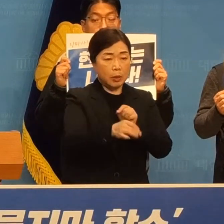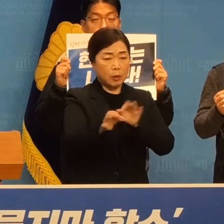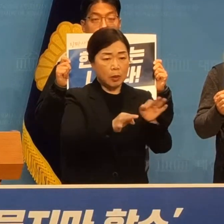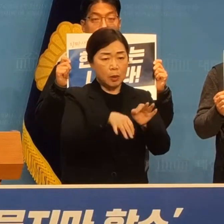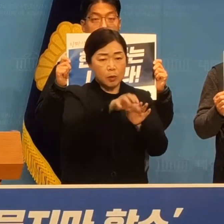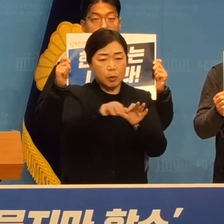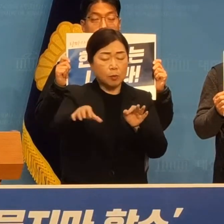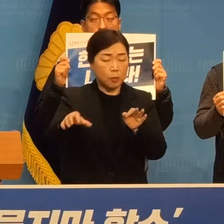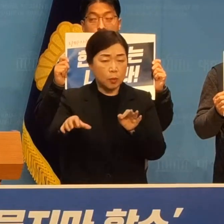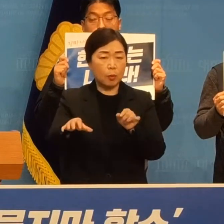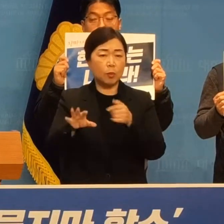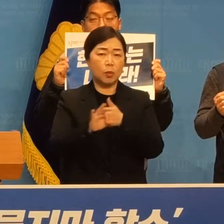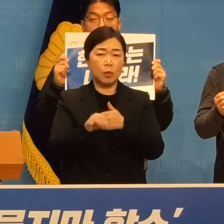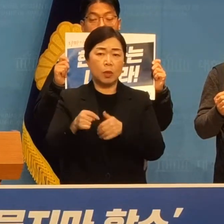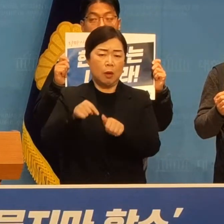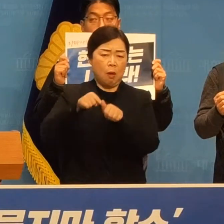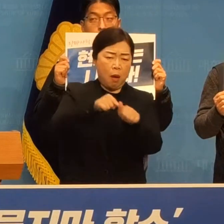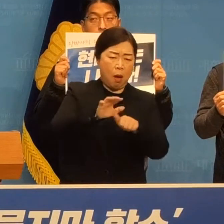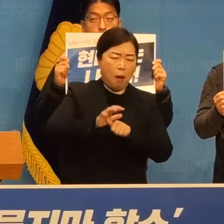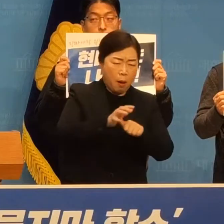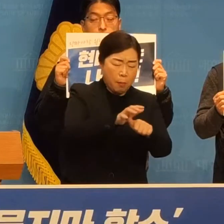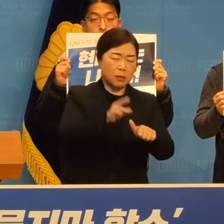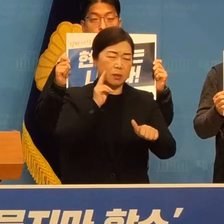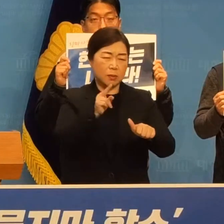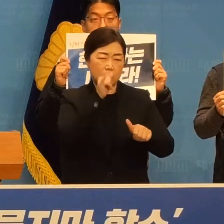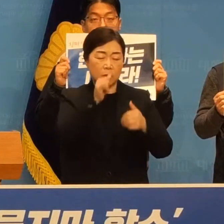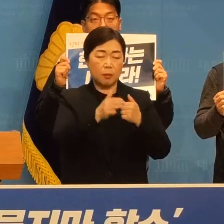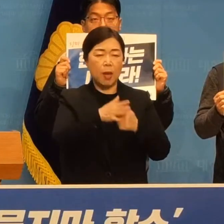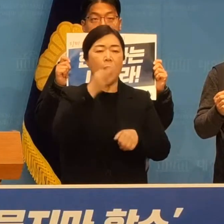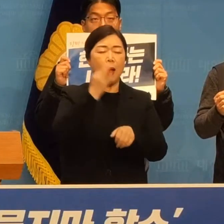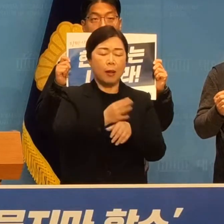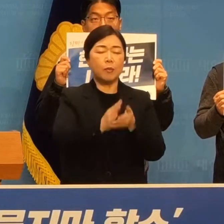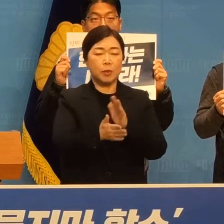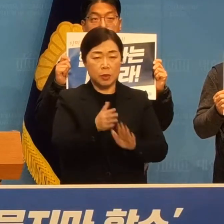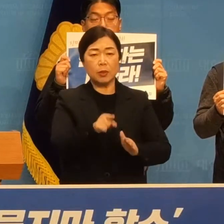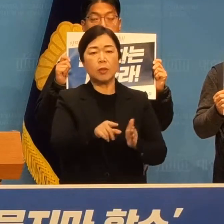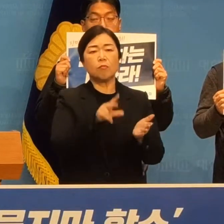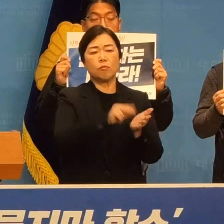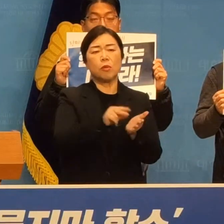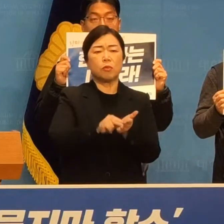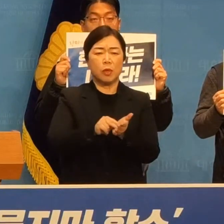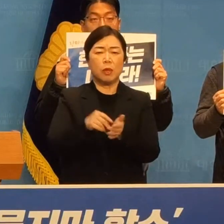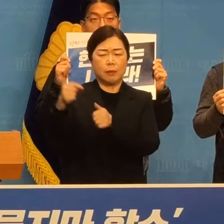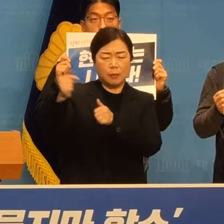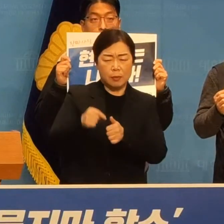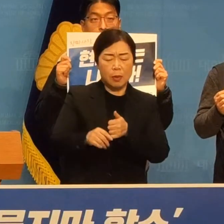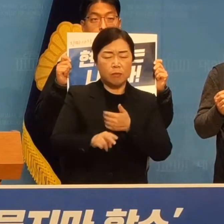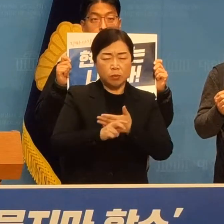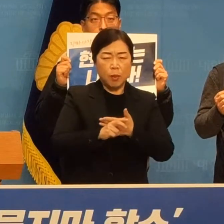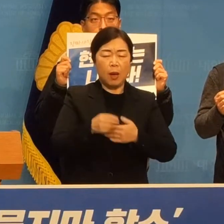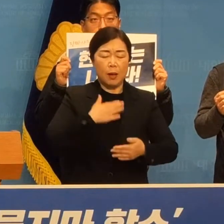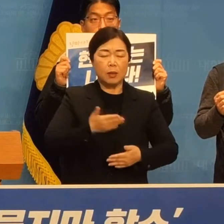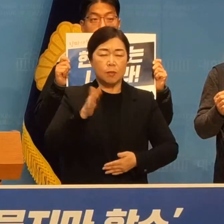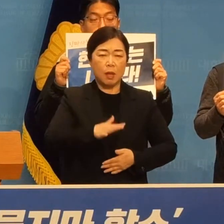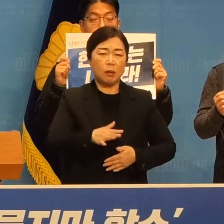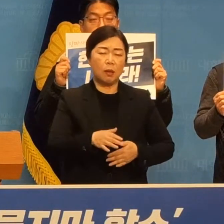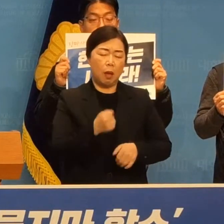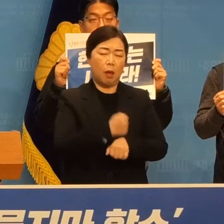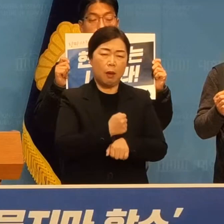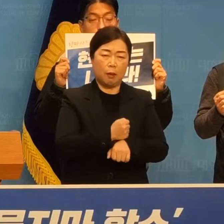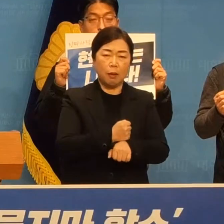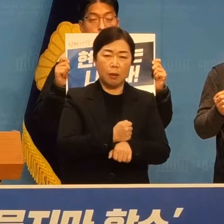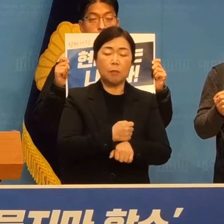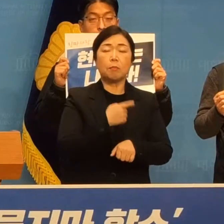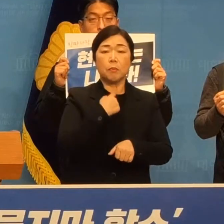부당노동 행위를 할 수밖에 없었다라고 인정하고 있는데도 불구하고 자동차